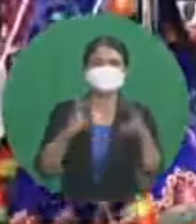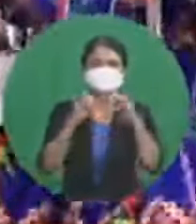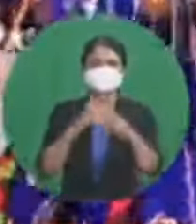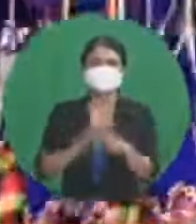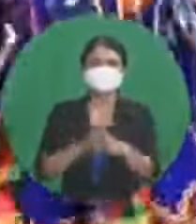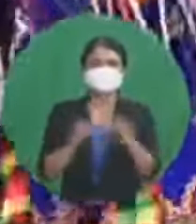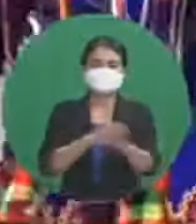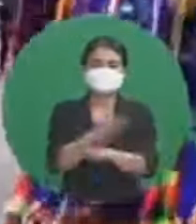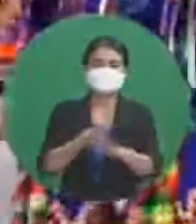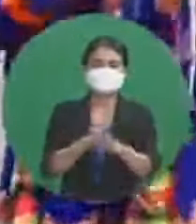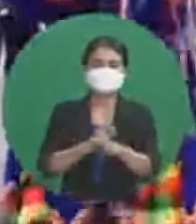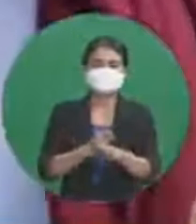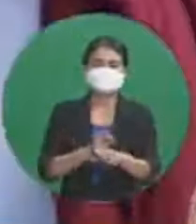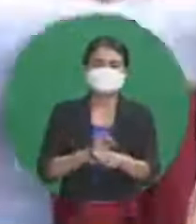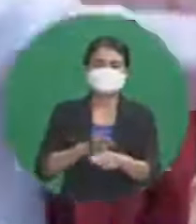រដ្ឋធម្មនុញ្ញរបស់ប្រទេសស៊ីលីនិងពង្រៀងច្បាប់ម៉ាកណាតាថ្មីរបស់ស៊ីលីដែលនឹងធ្វើទៅក្រោមអធិបតីយភាពរបស់លោកអេលីសាលុនជាសកម្មជនរបស់ក្រុមម៉ាពុជក្រុមអ្នកវិភាគបាននិយាយថាលោកឡន្ុនអាចនឹងជំរុញឲ្យមានក្របខណ្ឌធម្មនុញ្ញថ្មីដែលអាចជួយលើកកម្ពស់ប្រទេសស៊ីលីឲ្យកាន់តែមានសមភាពនិងការគោរពរបស់ជនជាម្ចាស់ស្រុក